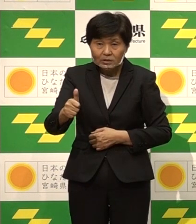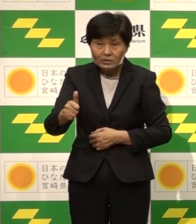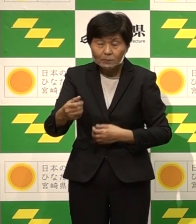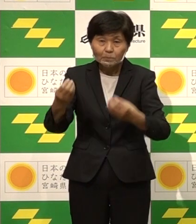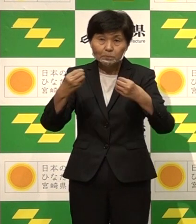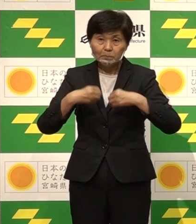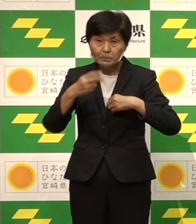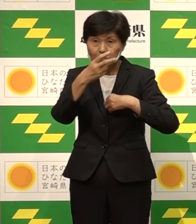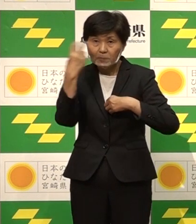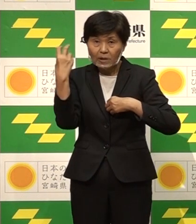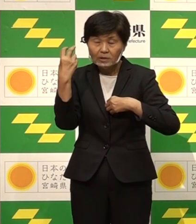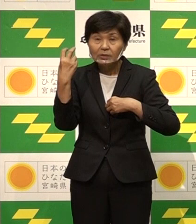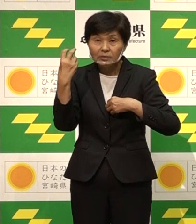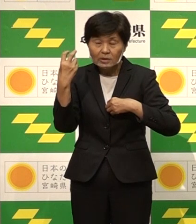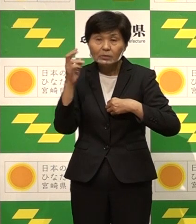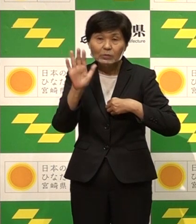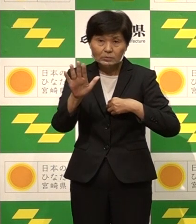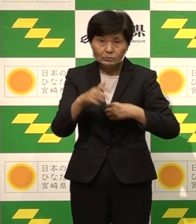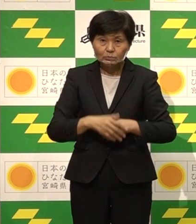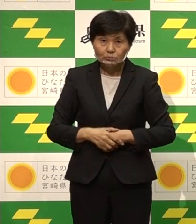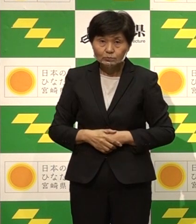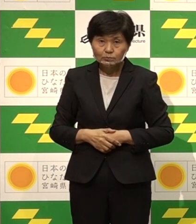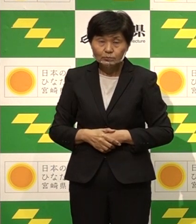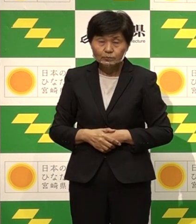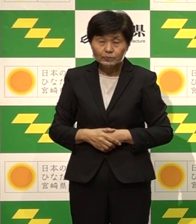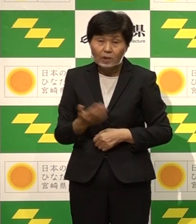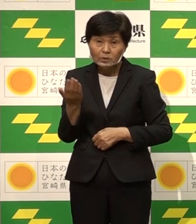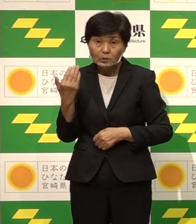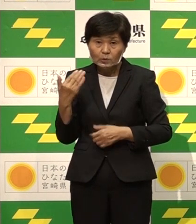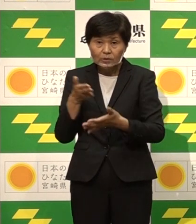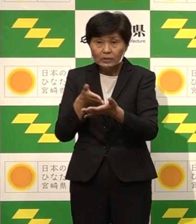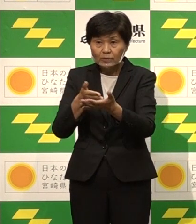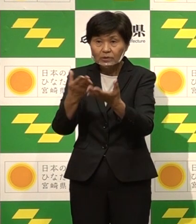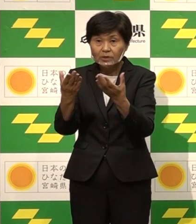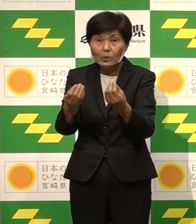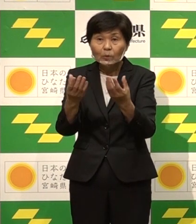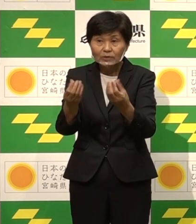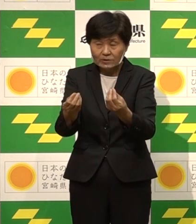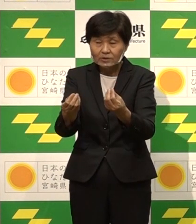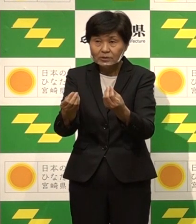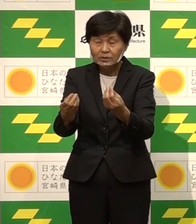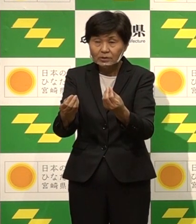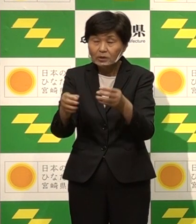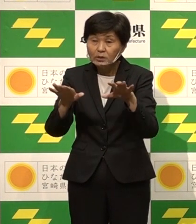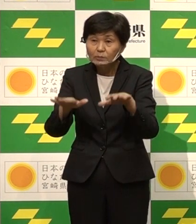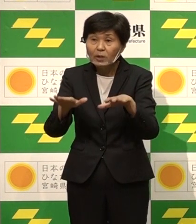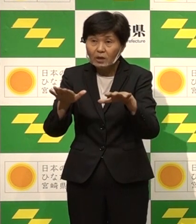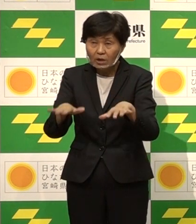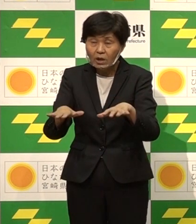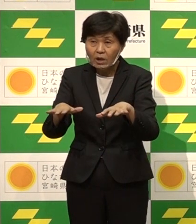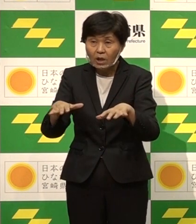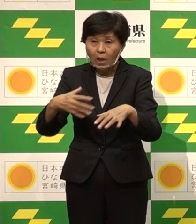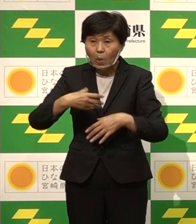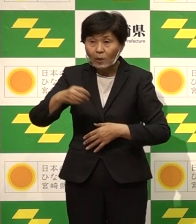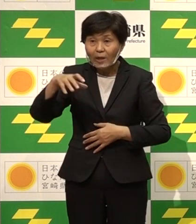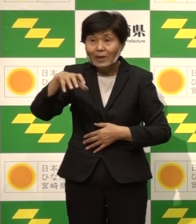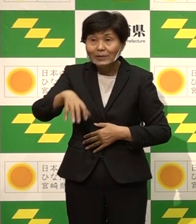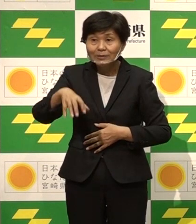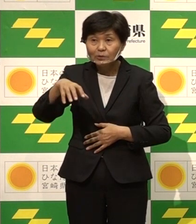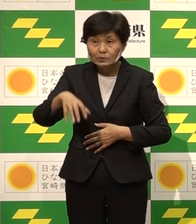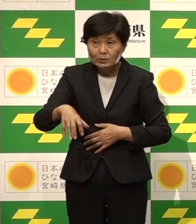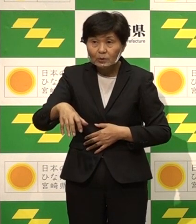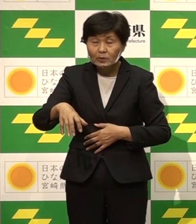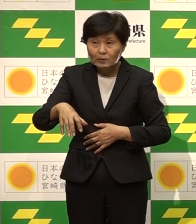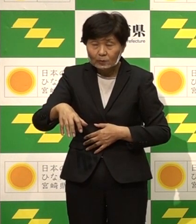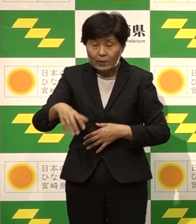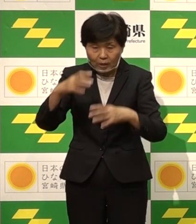というケースでございます。先ほど説明もありましたように、現在、保健所の方は重点化